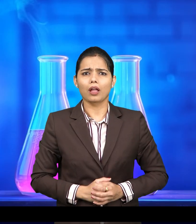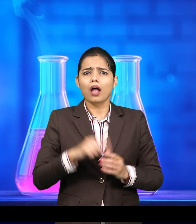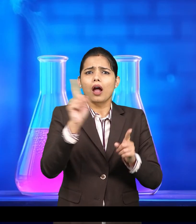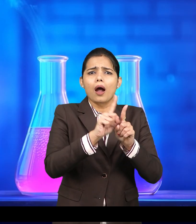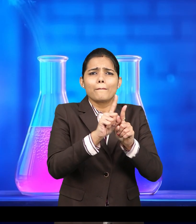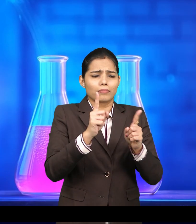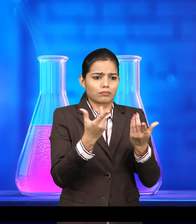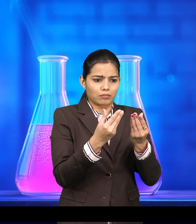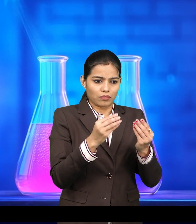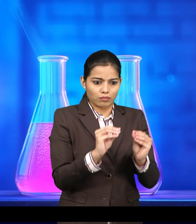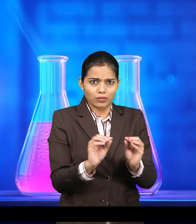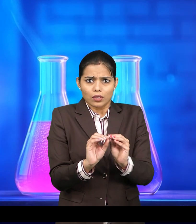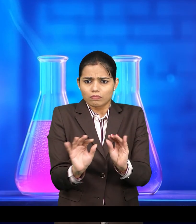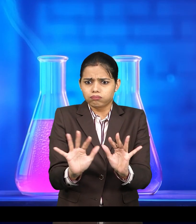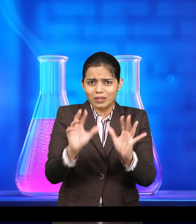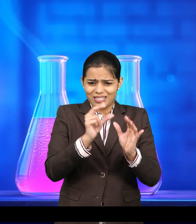उपक्षयस,